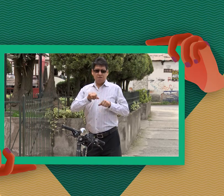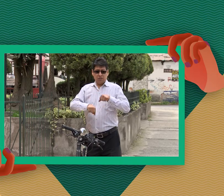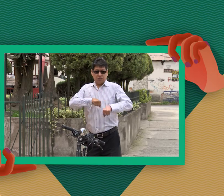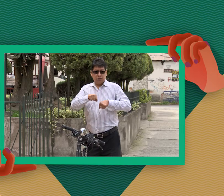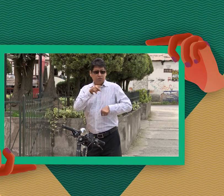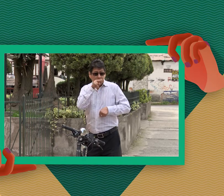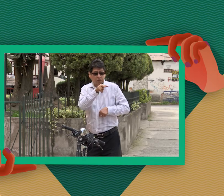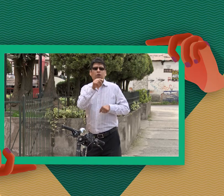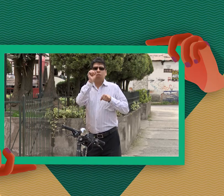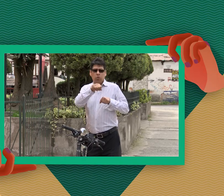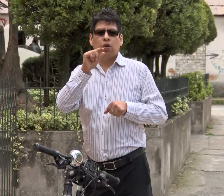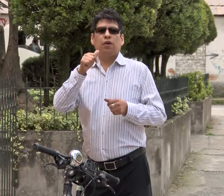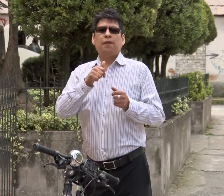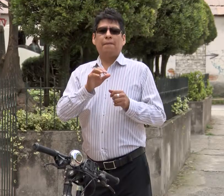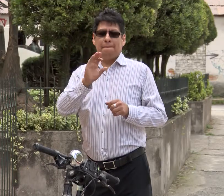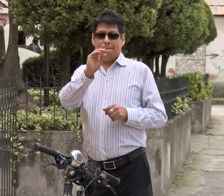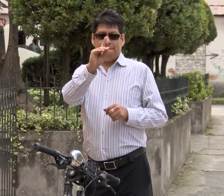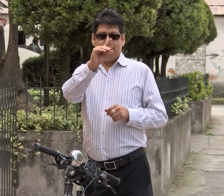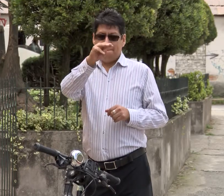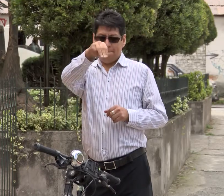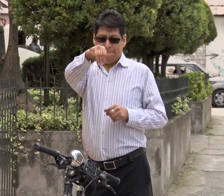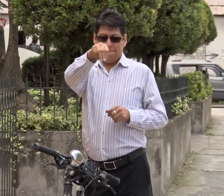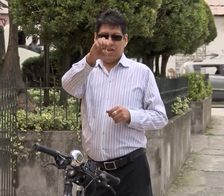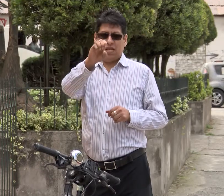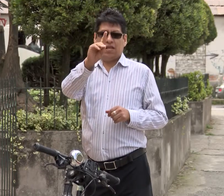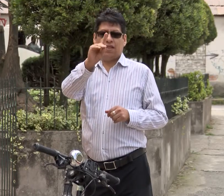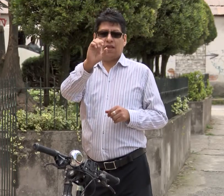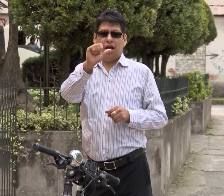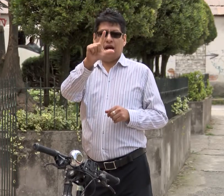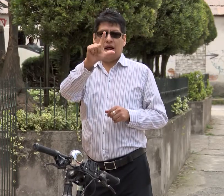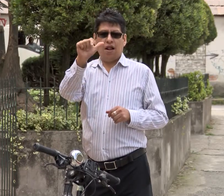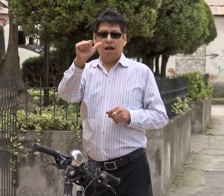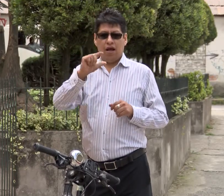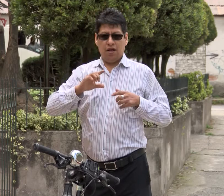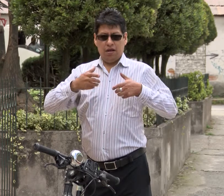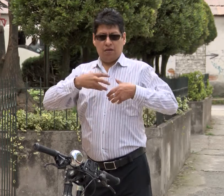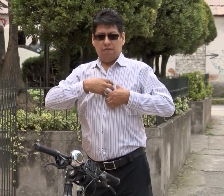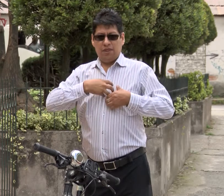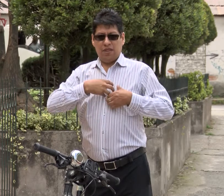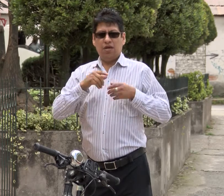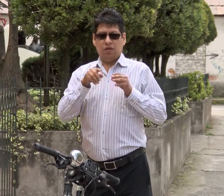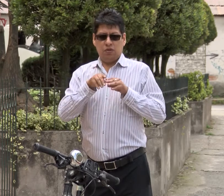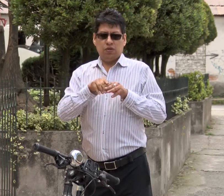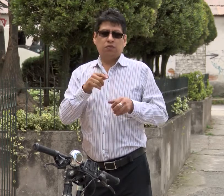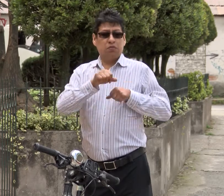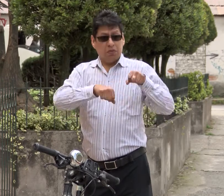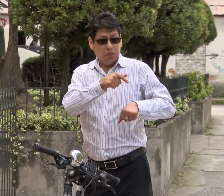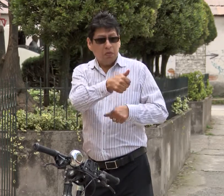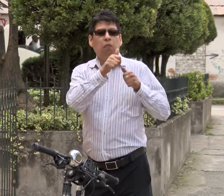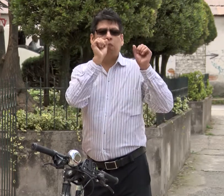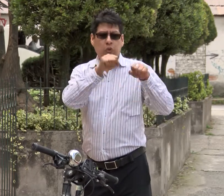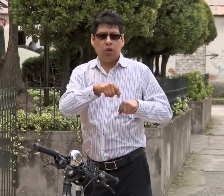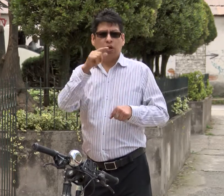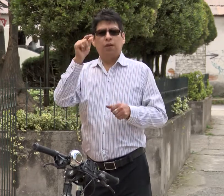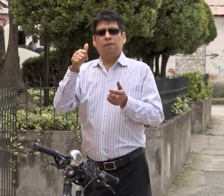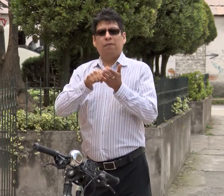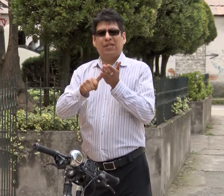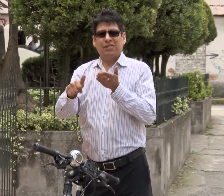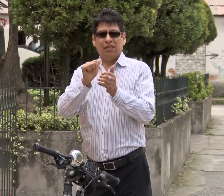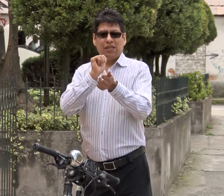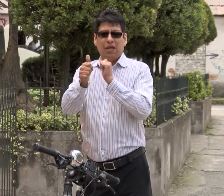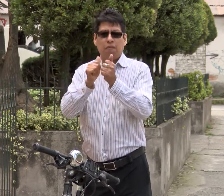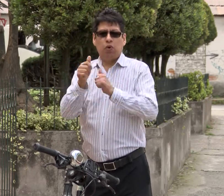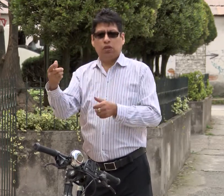grado y ha logrado adquiridos perdices nos da representado en estas competencias internacionales